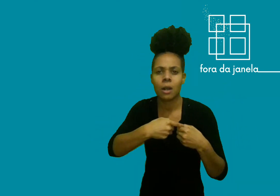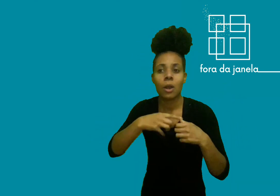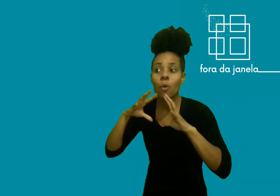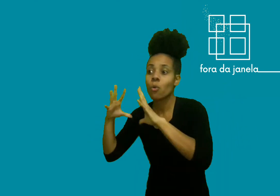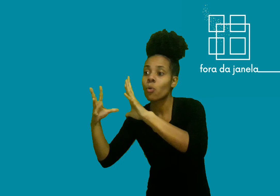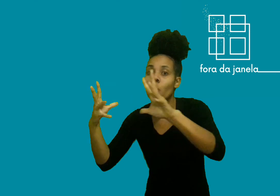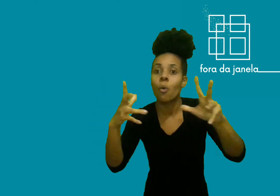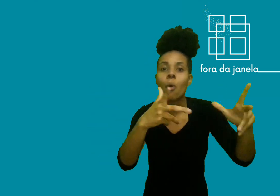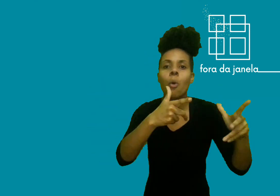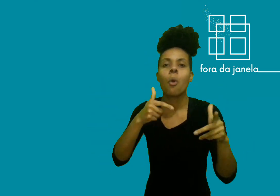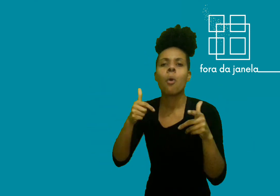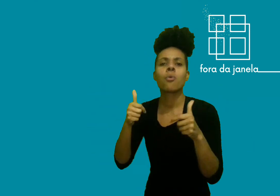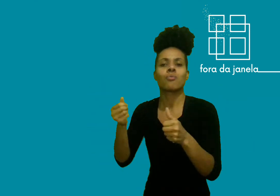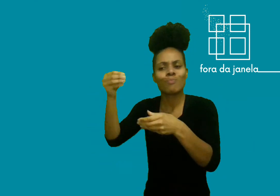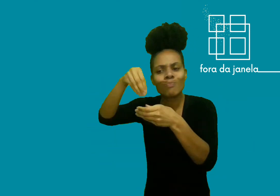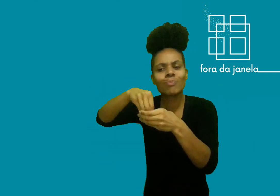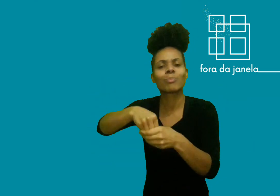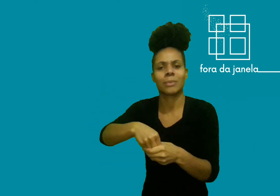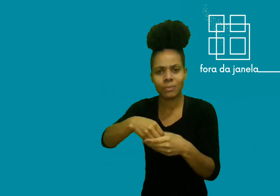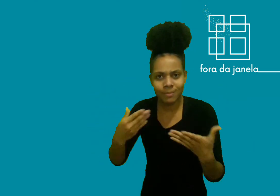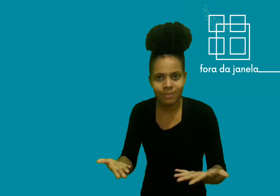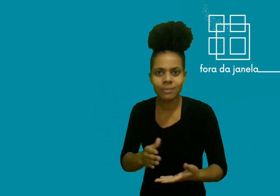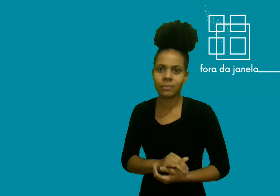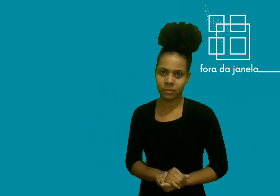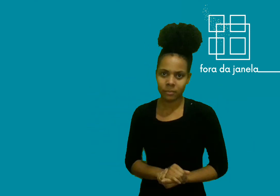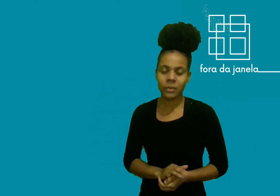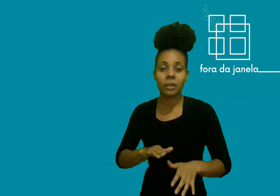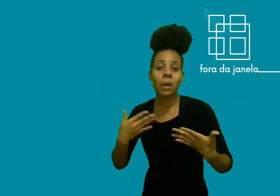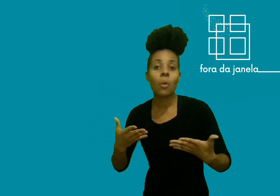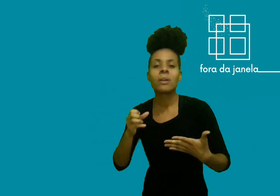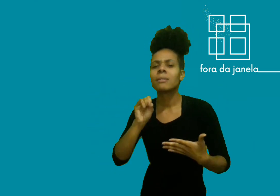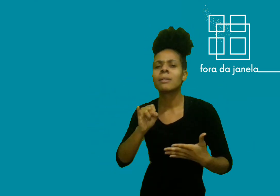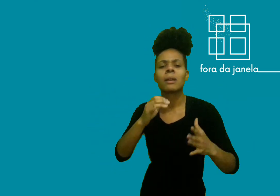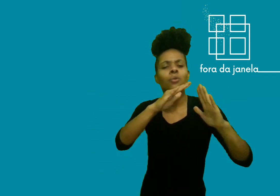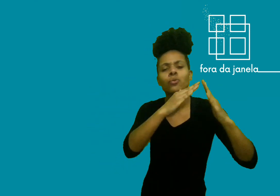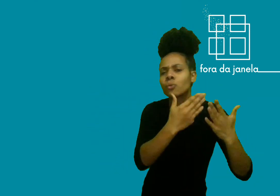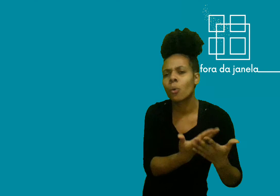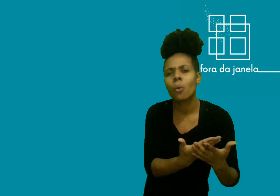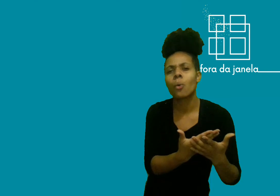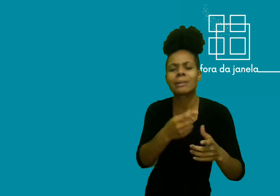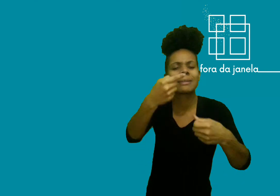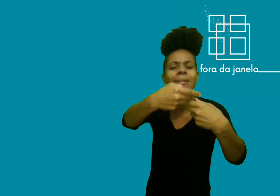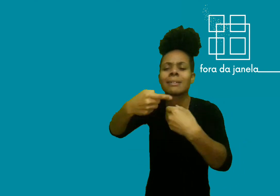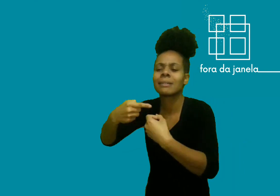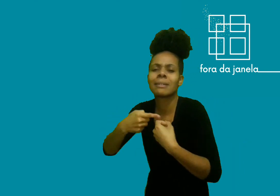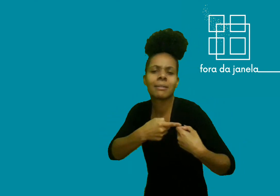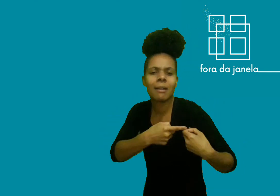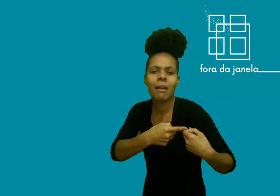para pensar, a cidade, os lugares públicos, o acesso à educação, isso tudo pertence a todas